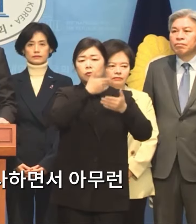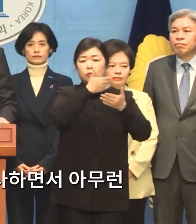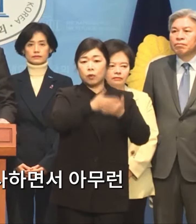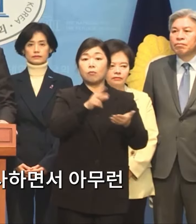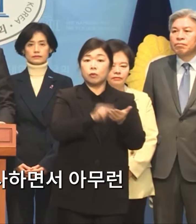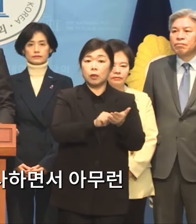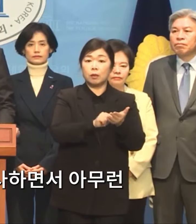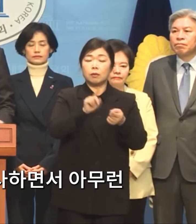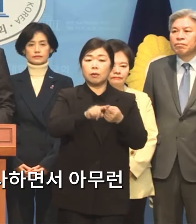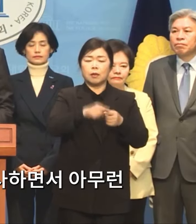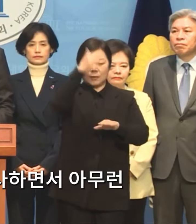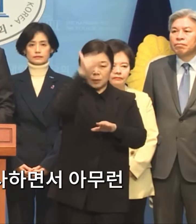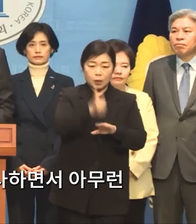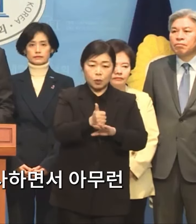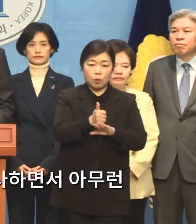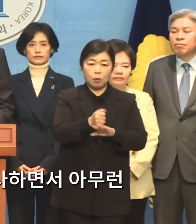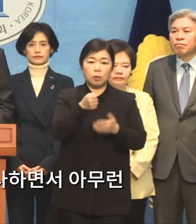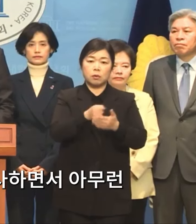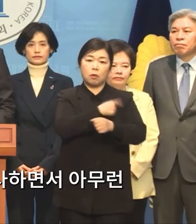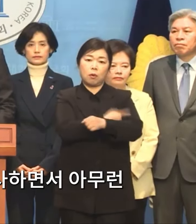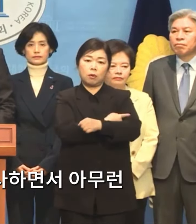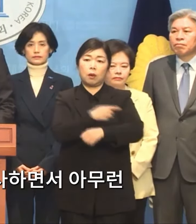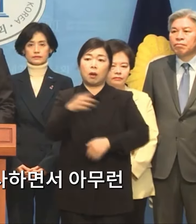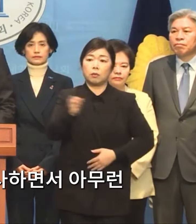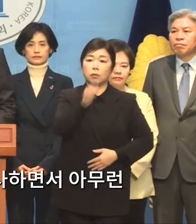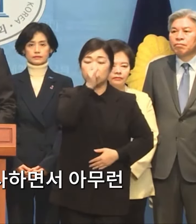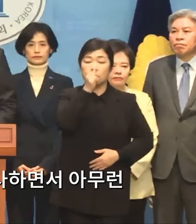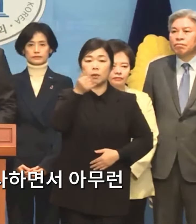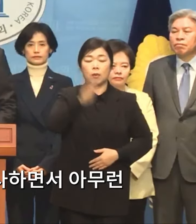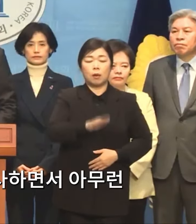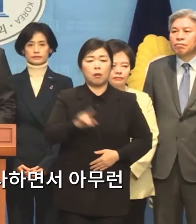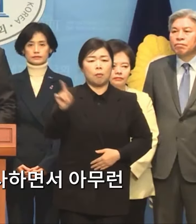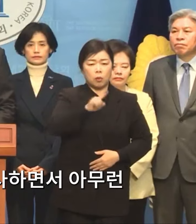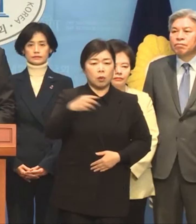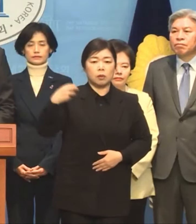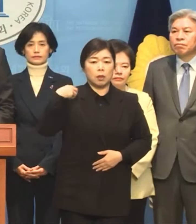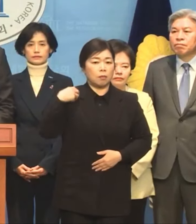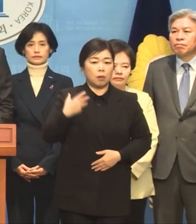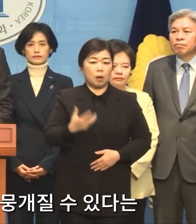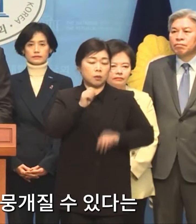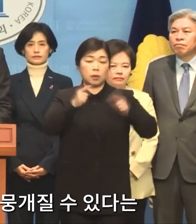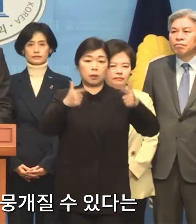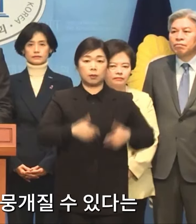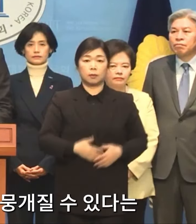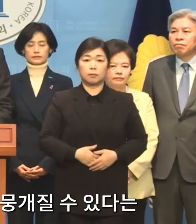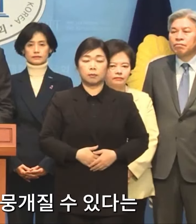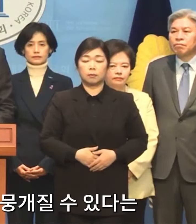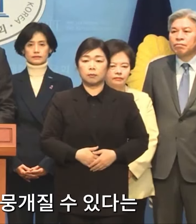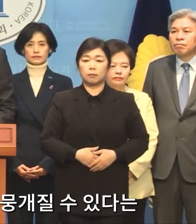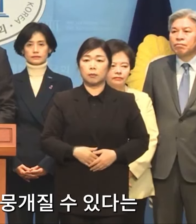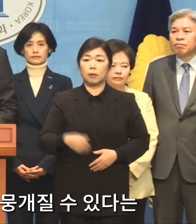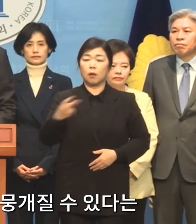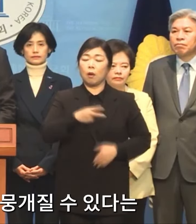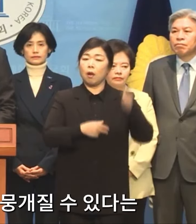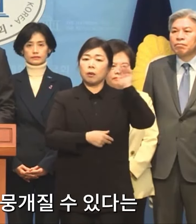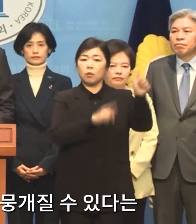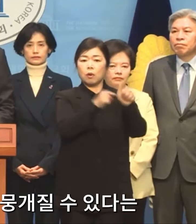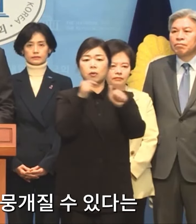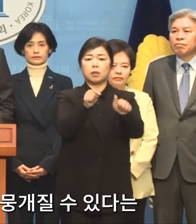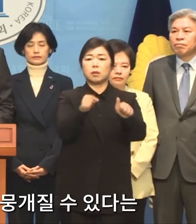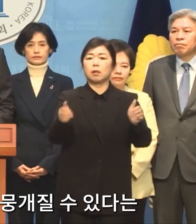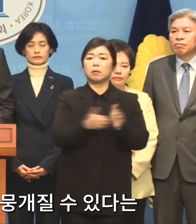사실상 최종 결정 고단을 행사하면서 아무런 책임도지지 않고 있습니다 심지어는 대통령의